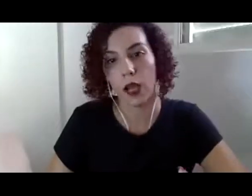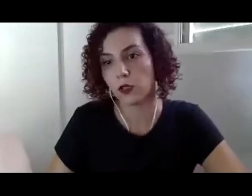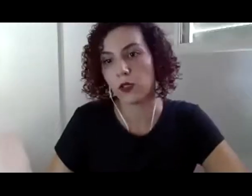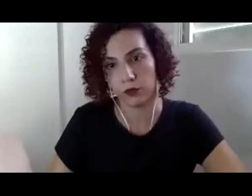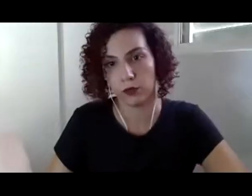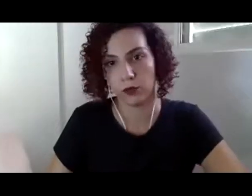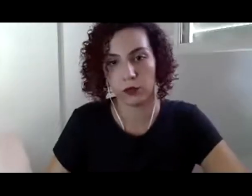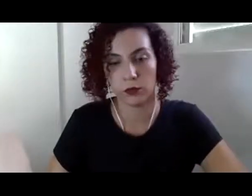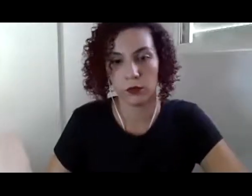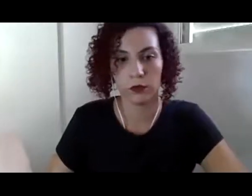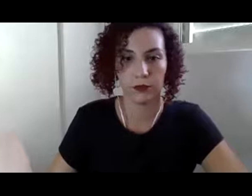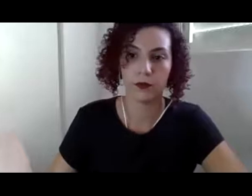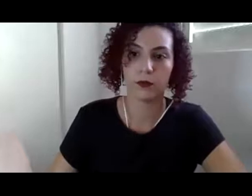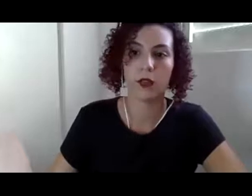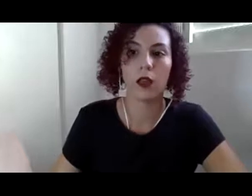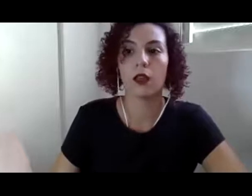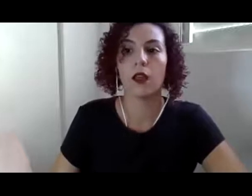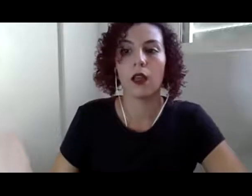muito relativo.